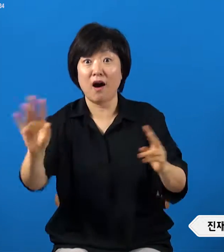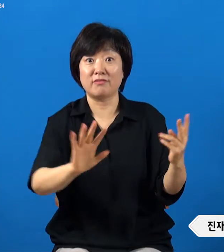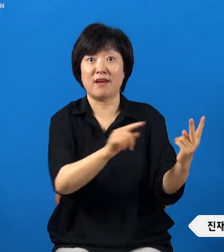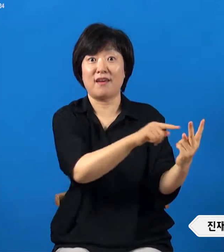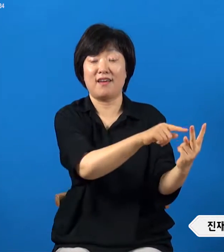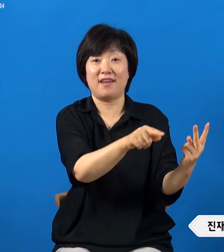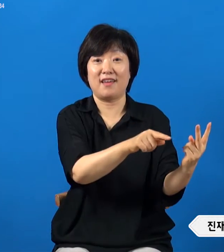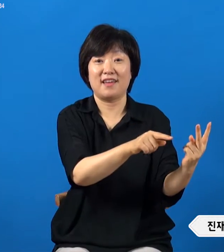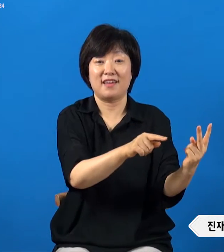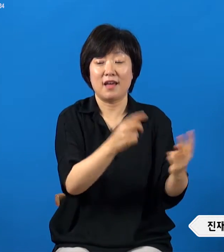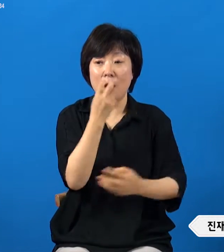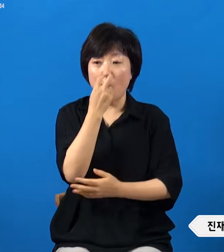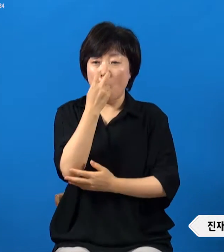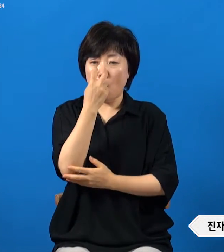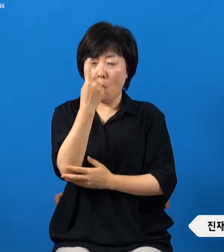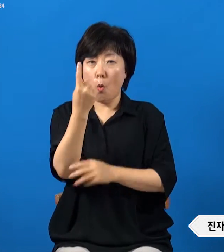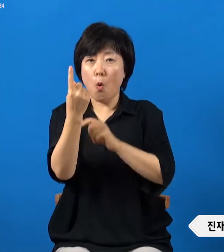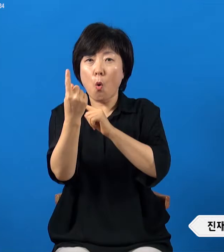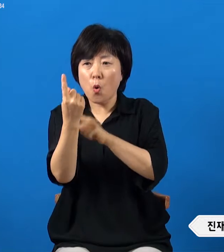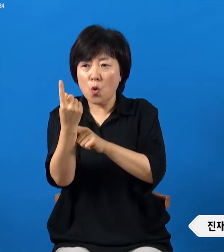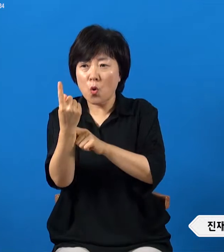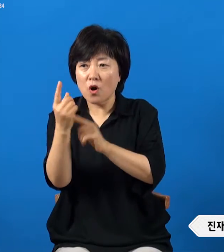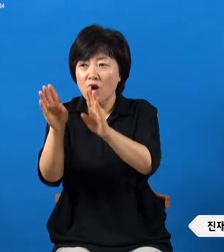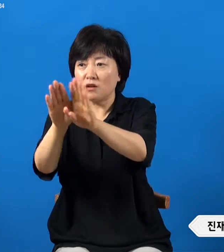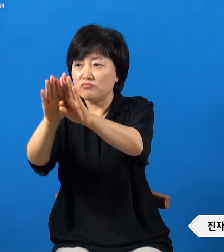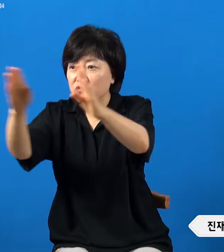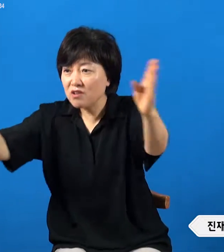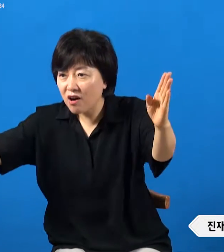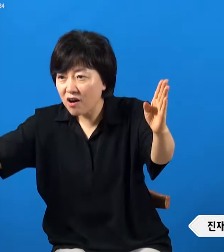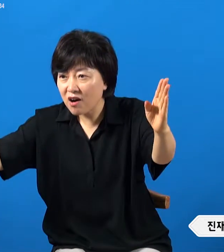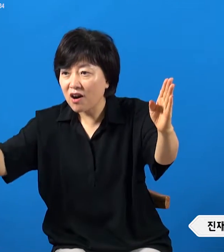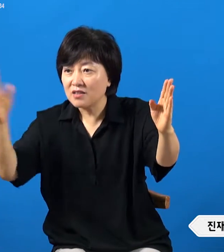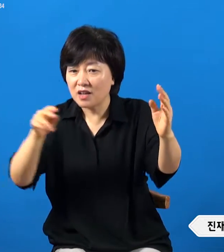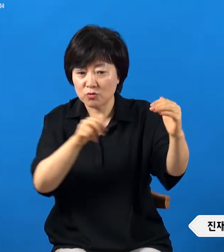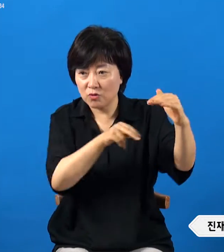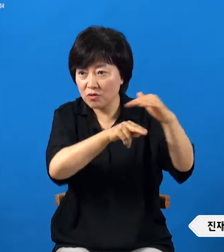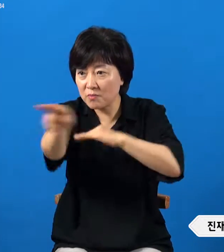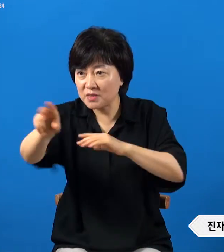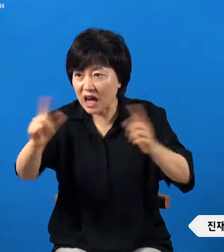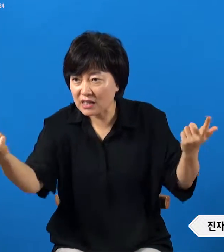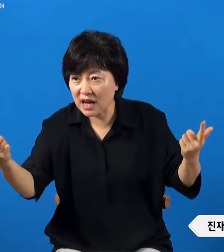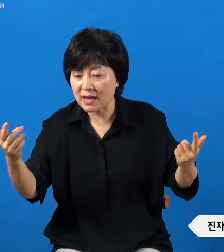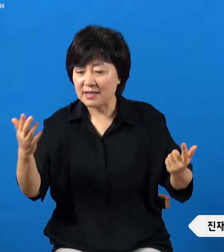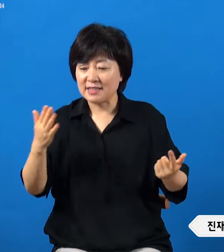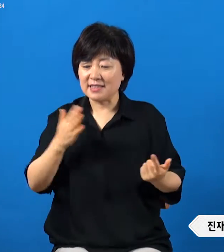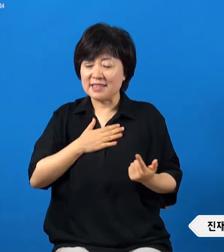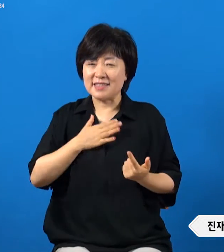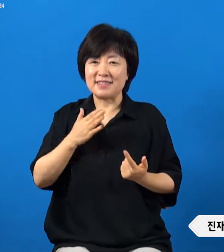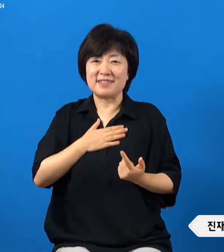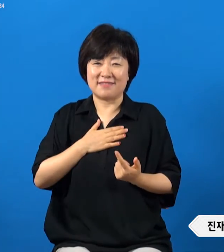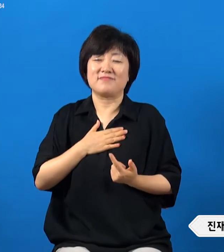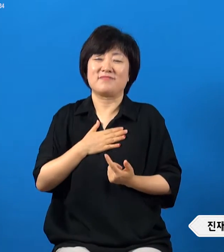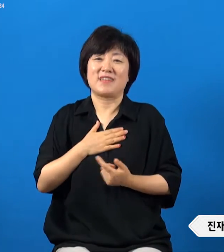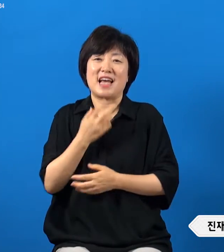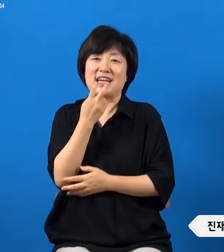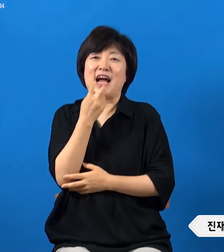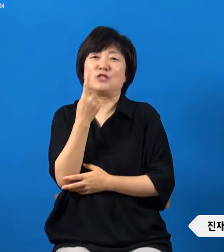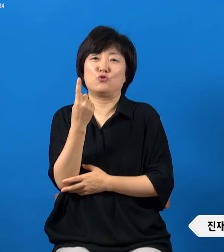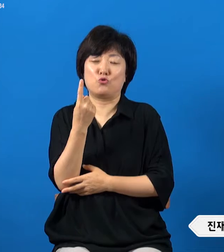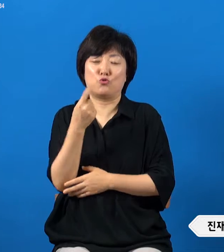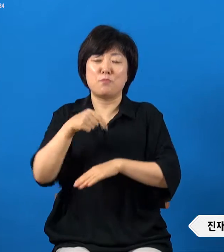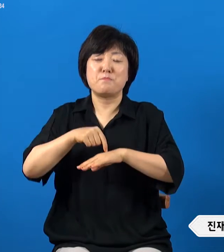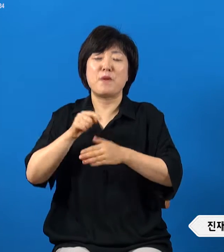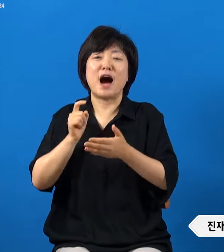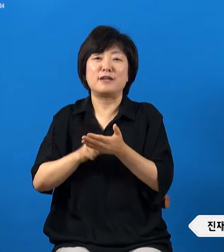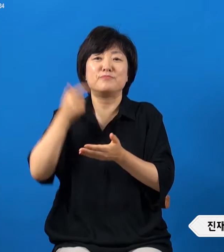옥의 문은 간수의 마음의 문을 엽니다. 그의 마음의 문은 그의 가족의 문을 엽니다. 그의 가족의 문은